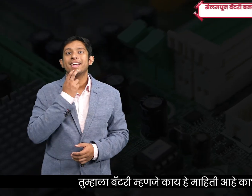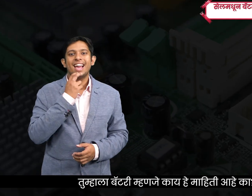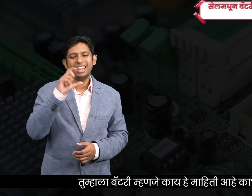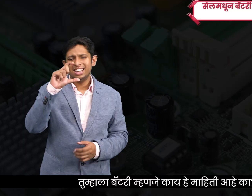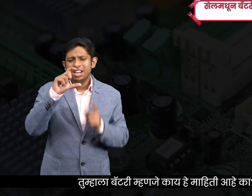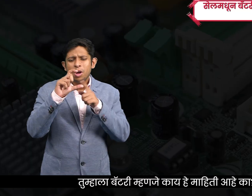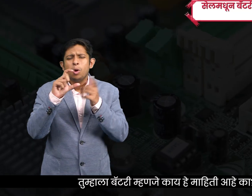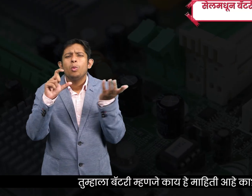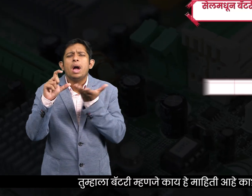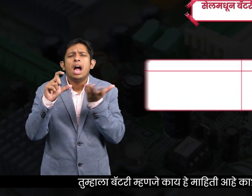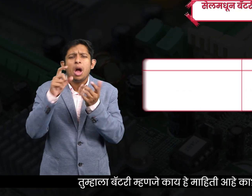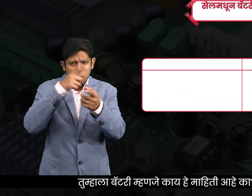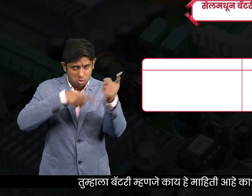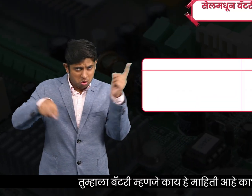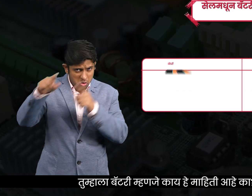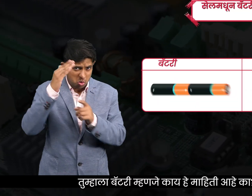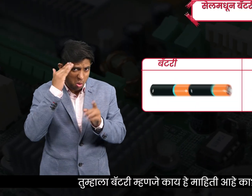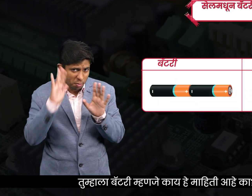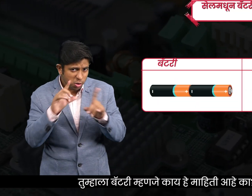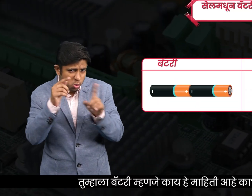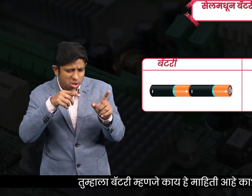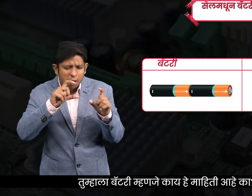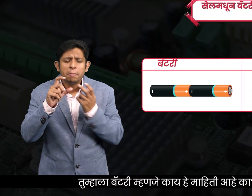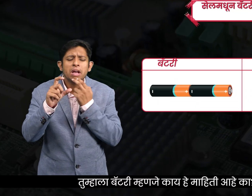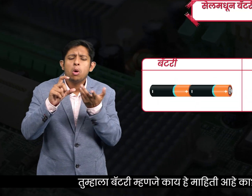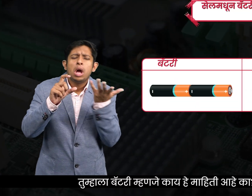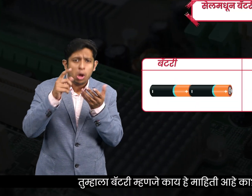तुम्हाला बॅटरी म्हणजे काय आहे हे माहिती आहे का?